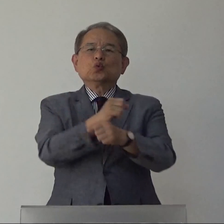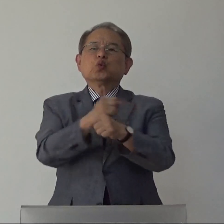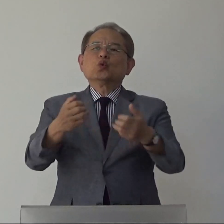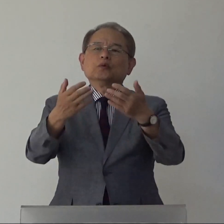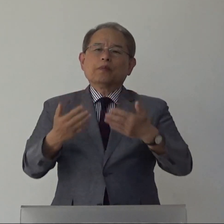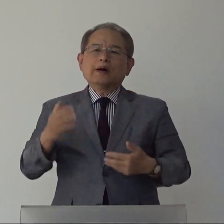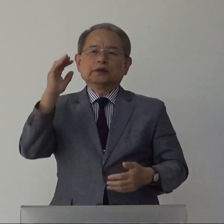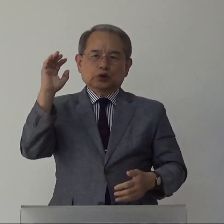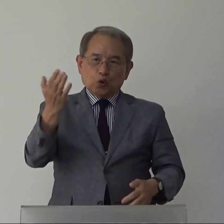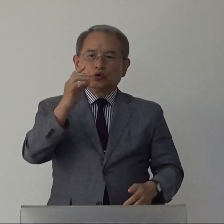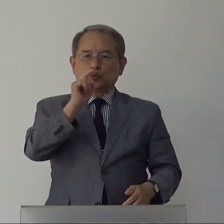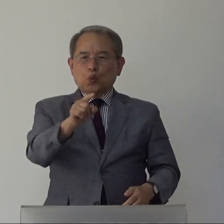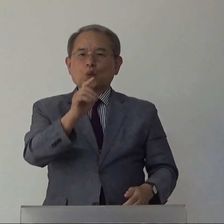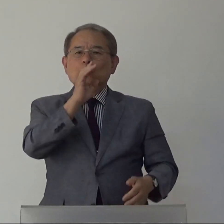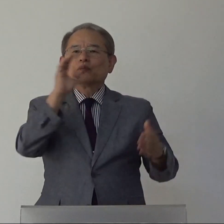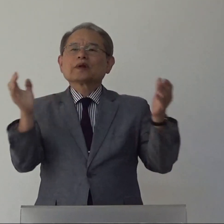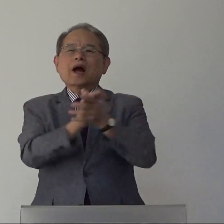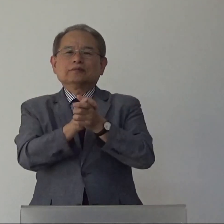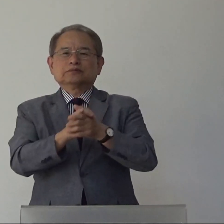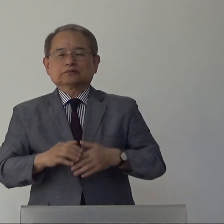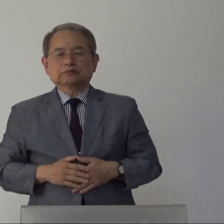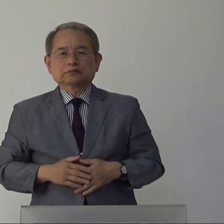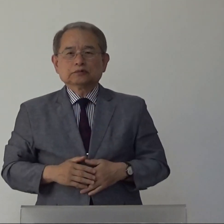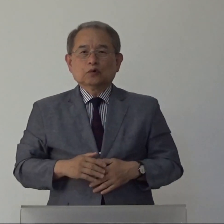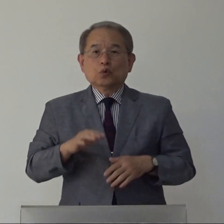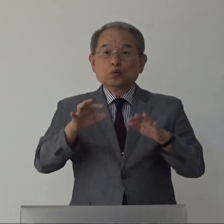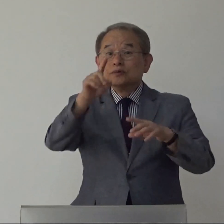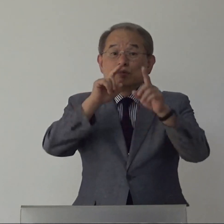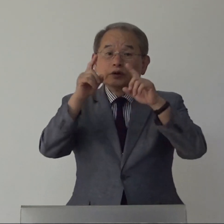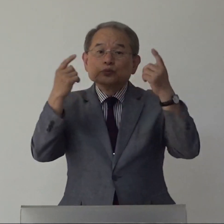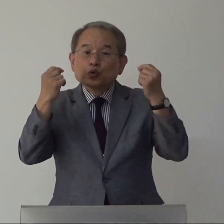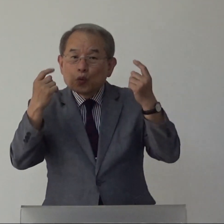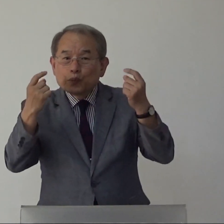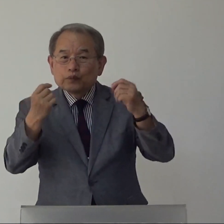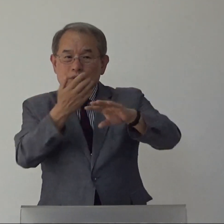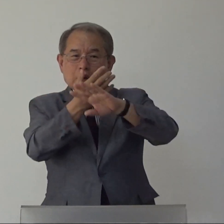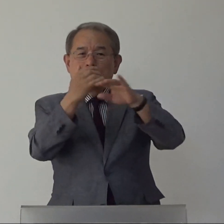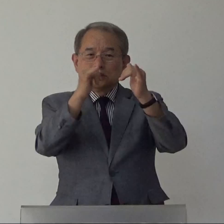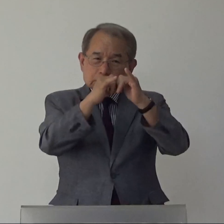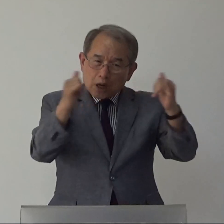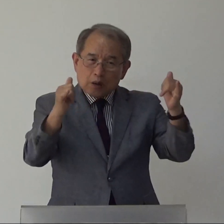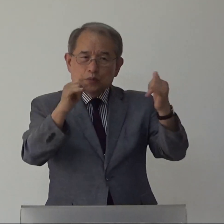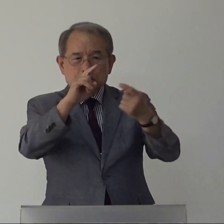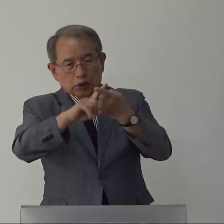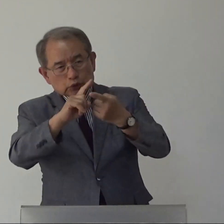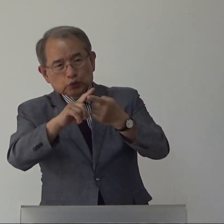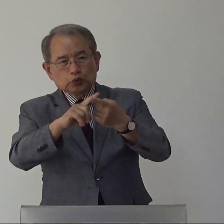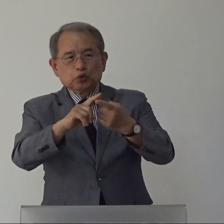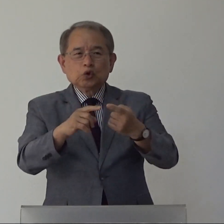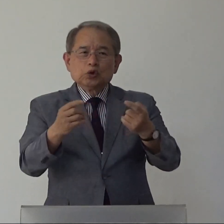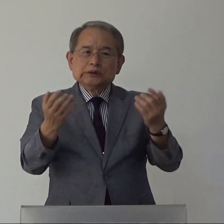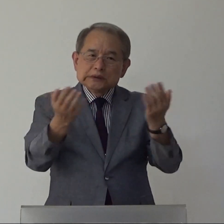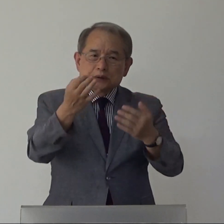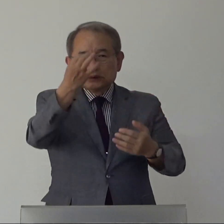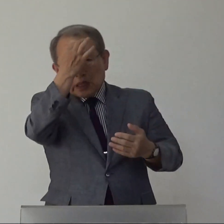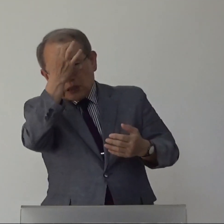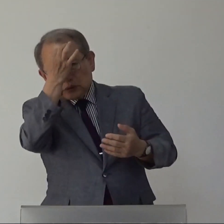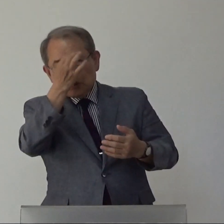너희가 정죄를 받지 않을 것이요. 용서하라. 그리하면 너희가 용서를 받을 것이요. 오늘 이